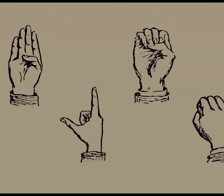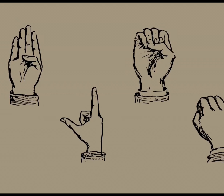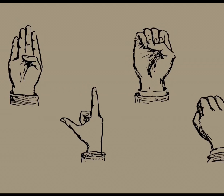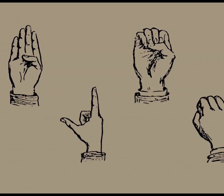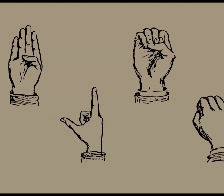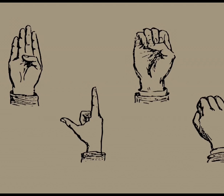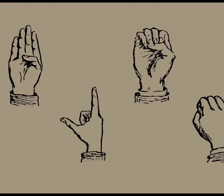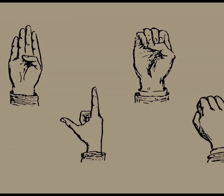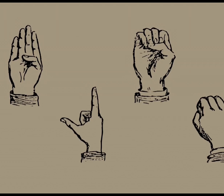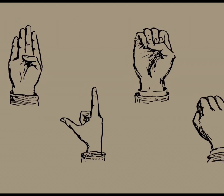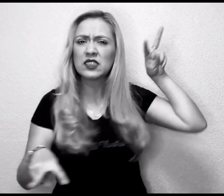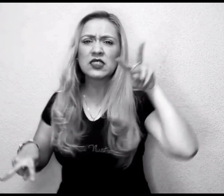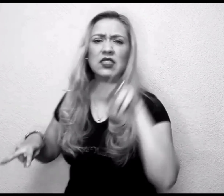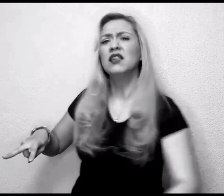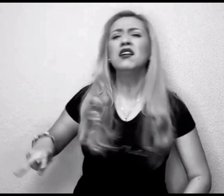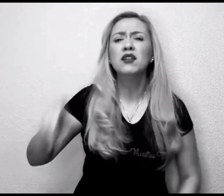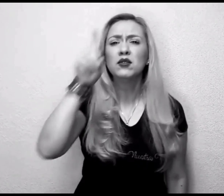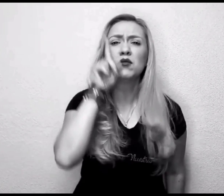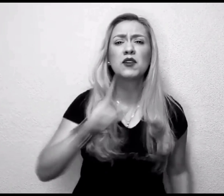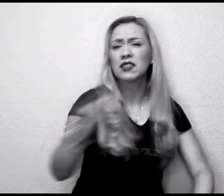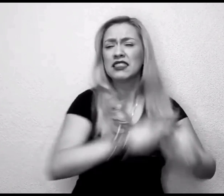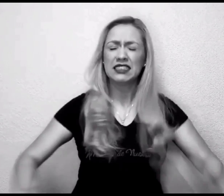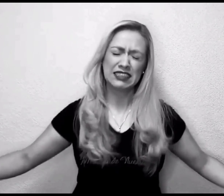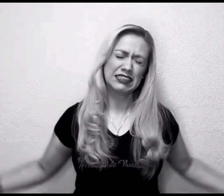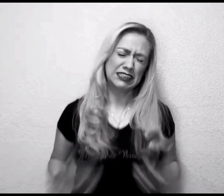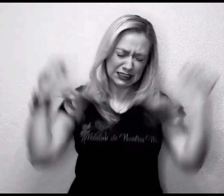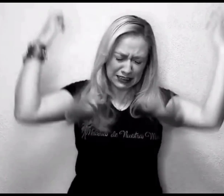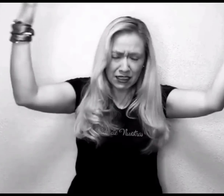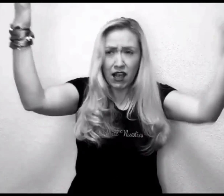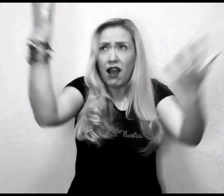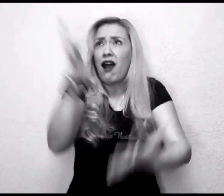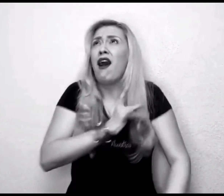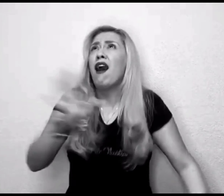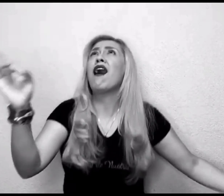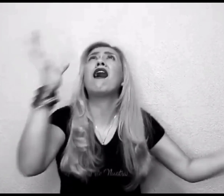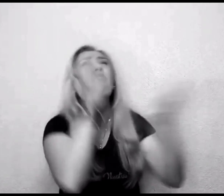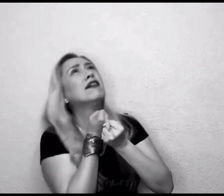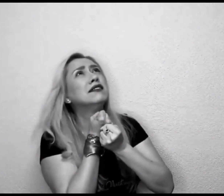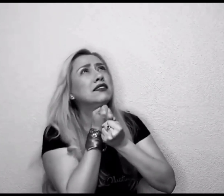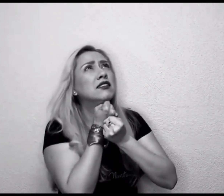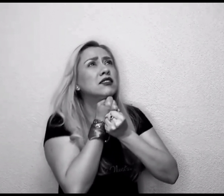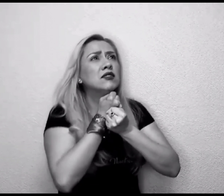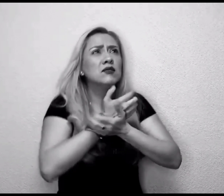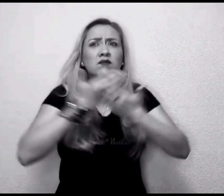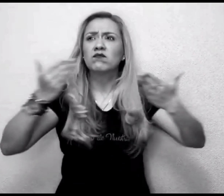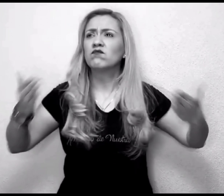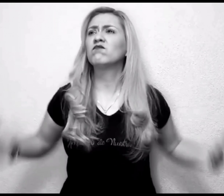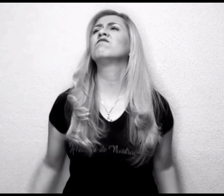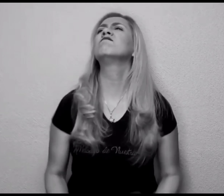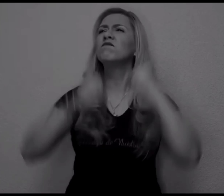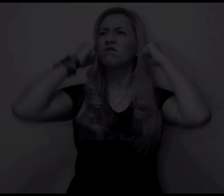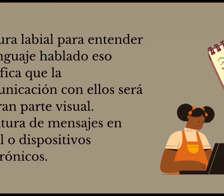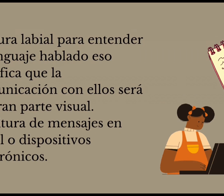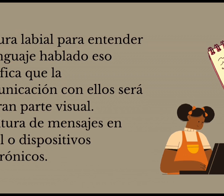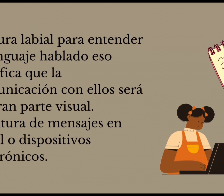propio vocabulario. La lengua de señas no es universal, varía por país e incluso por regiones. En